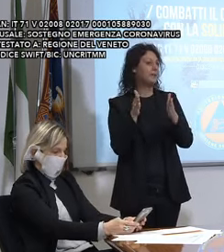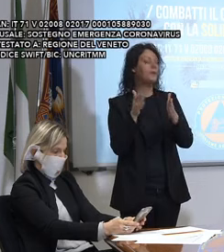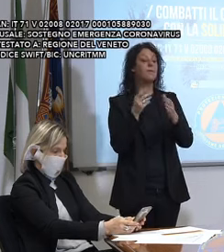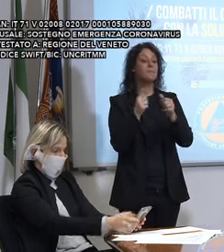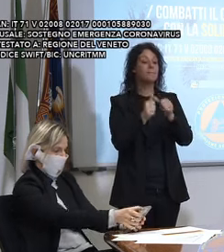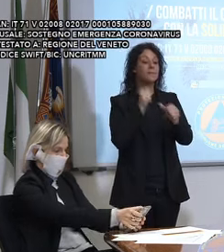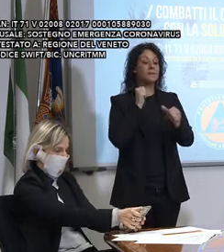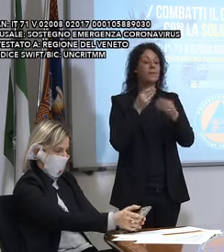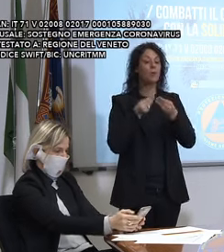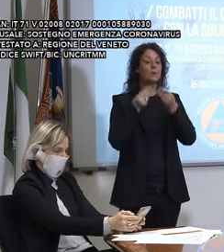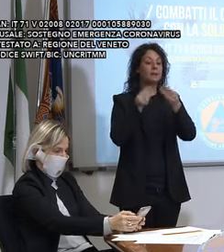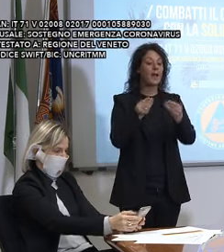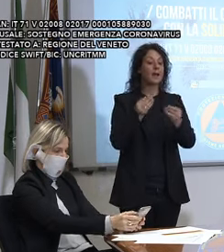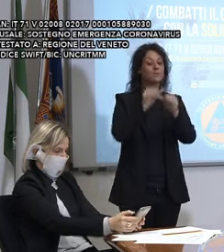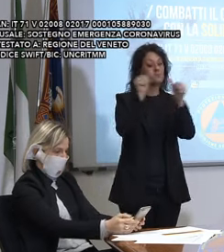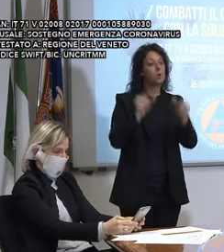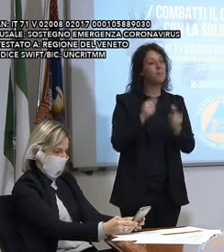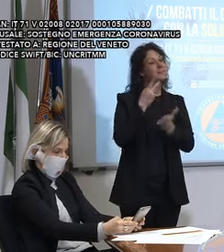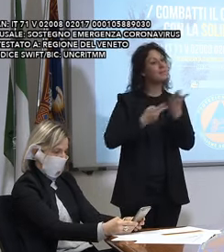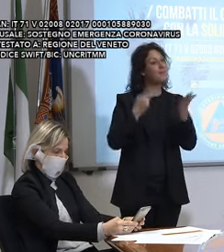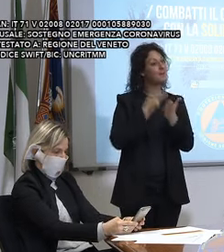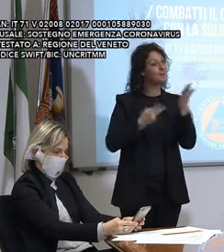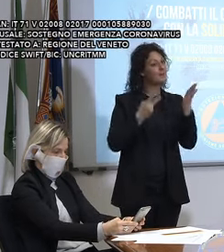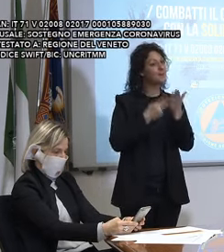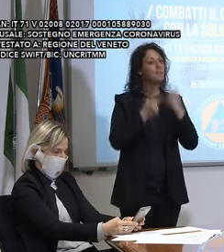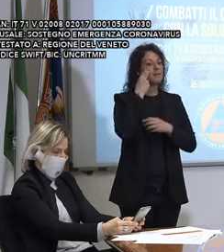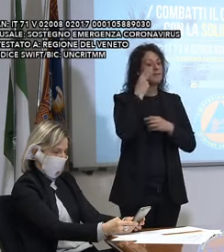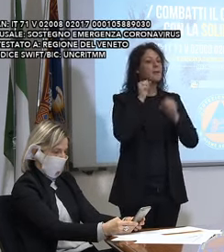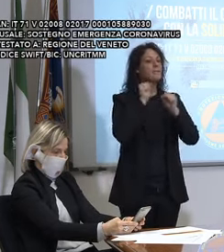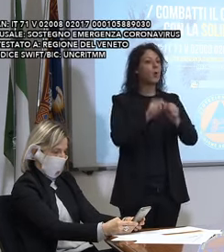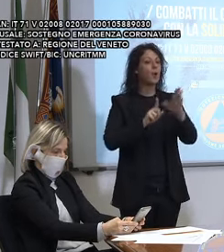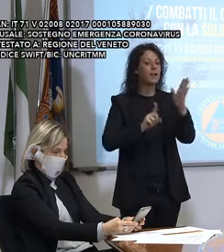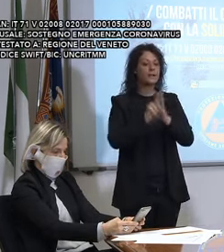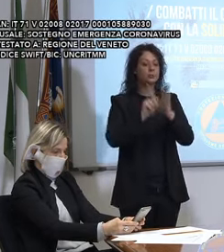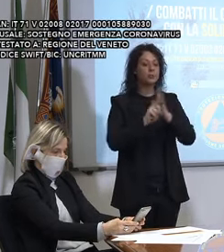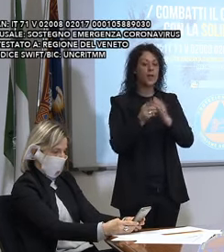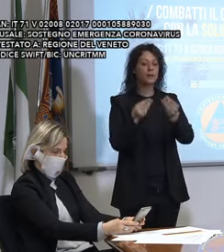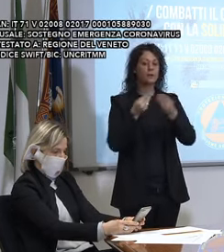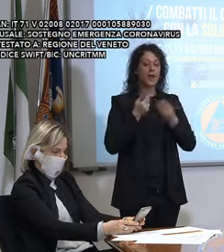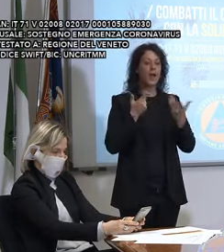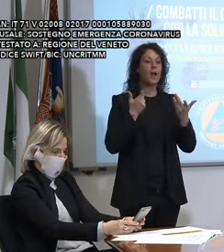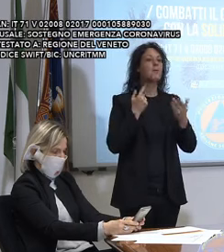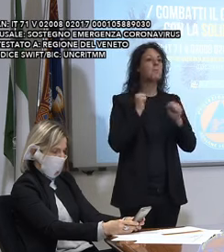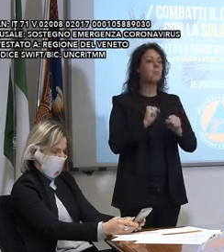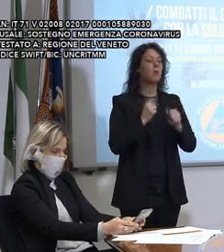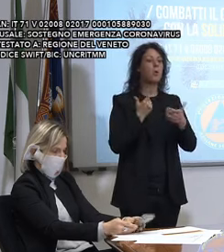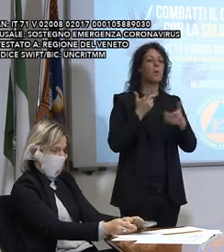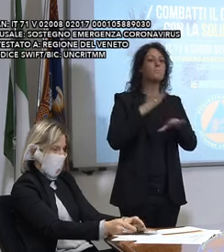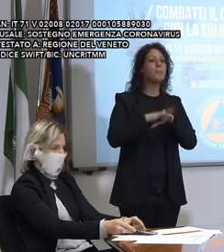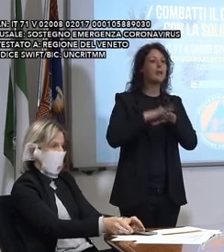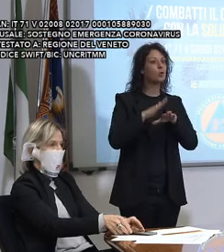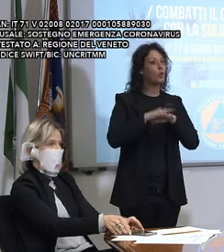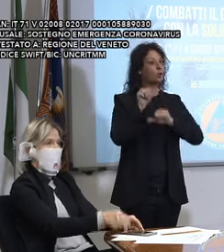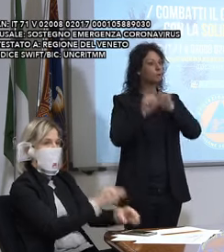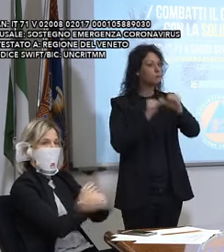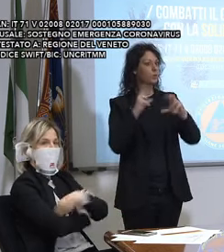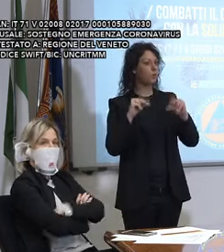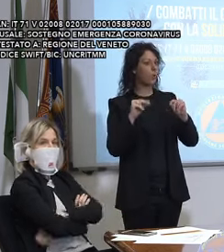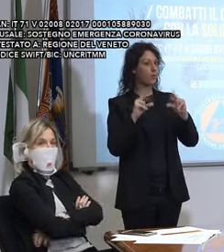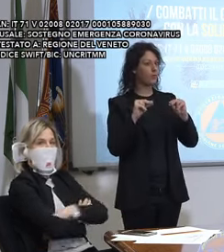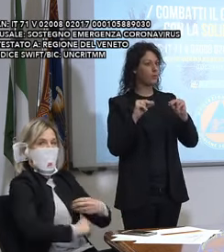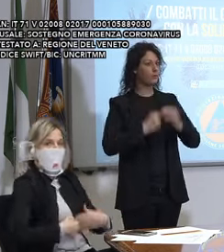portare fuori ancora delle buone pratiche. Questo è quello per dire, quando testeremo l'applicazione, la nuova